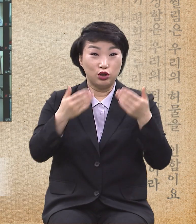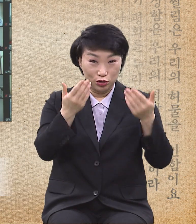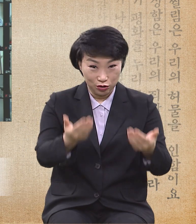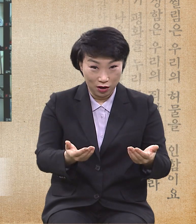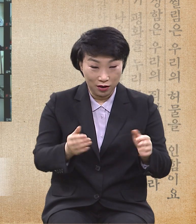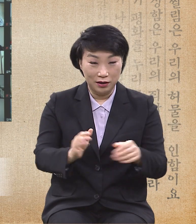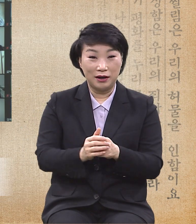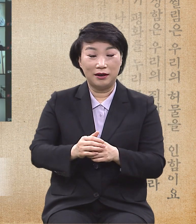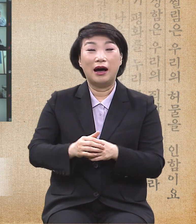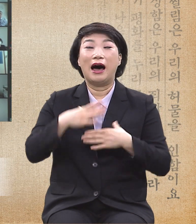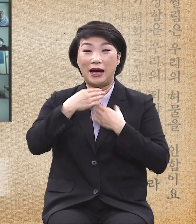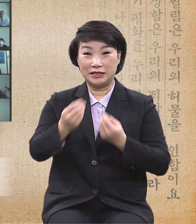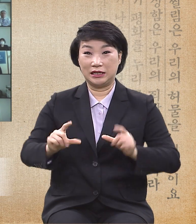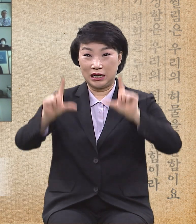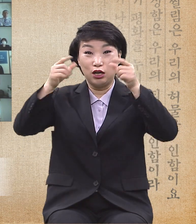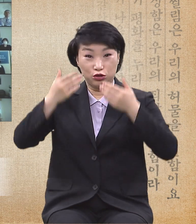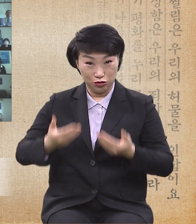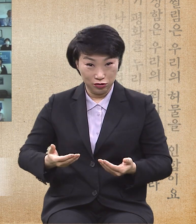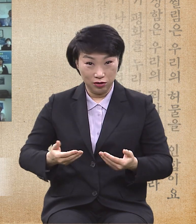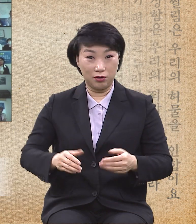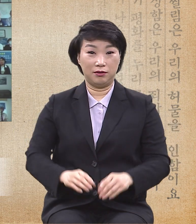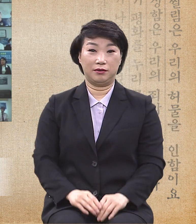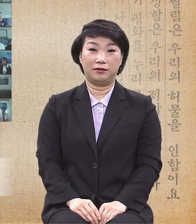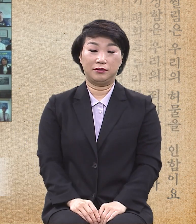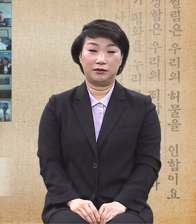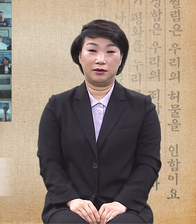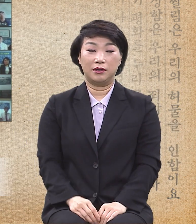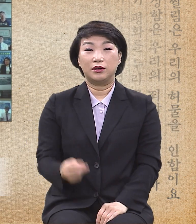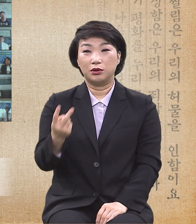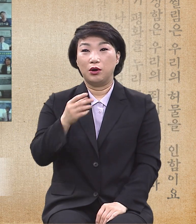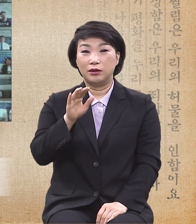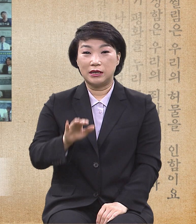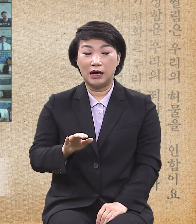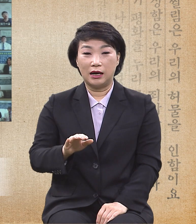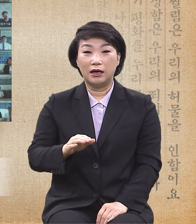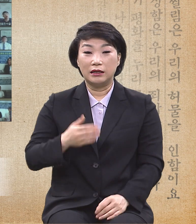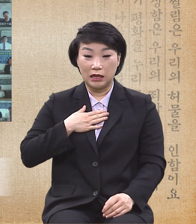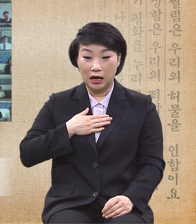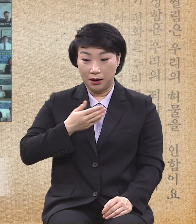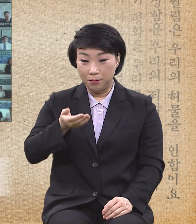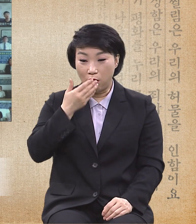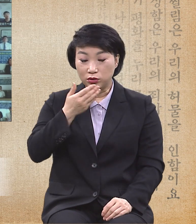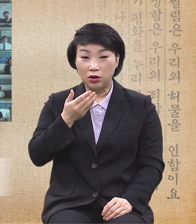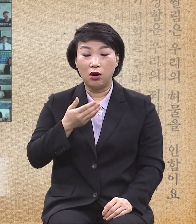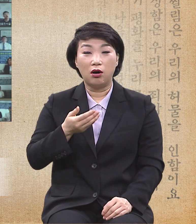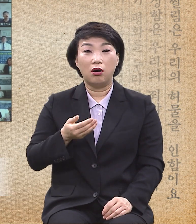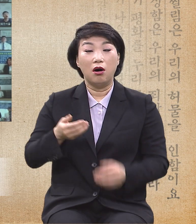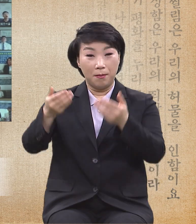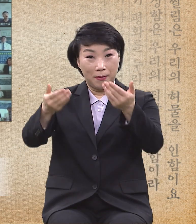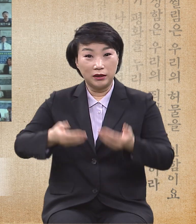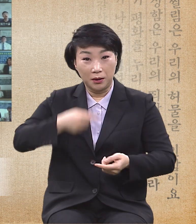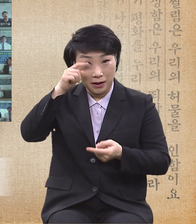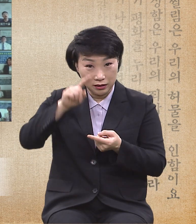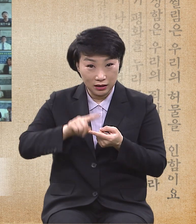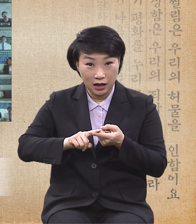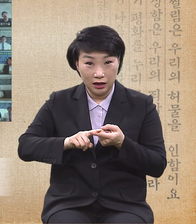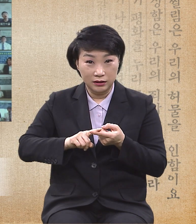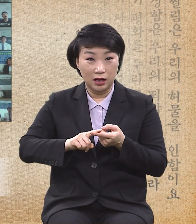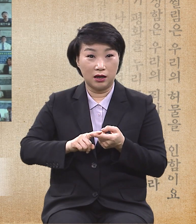쉬었으니 안식일은 쉬어라. 그리고 저먹는 거 받는 것이 마땅하다.